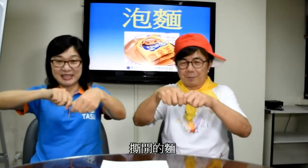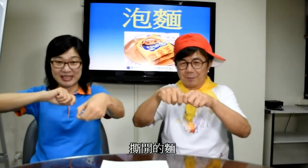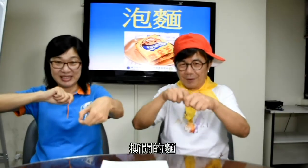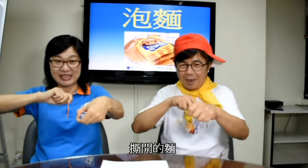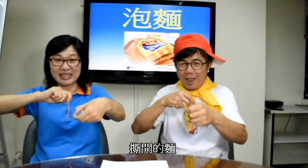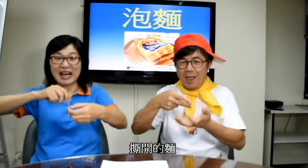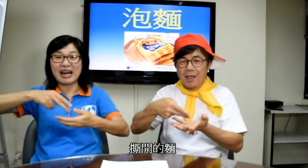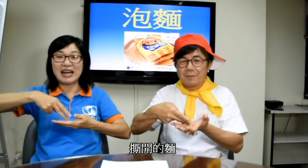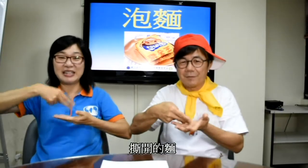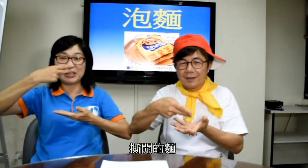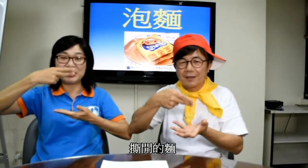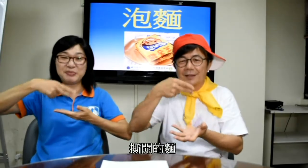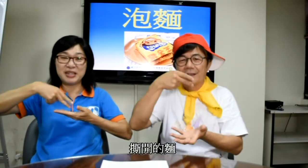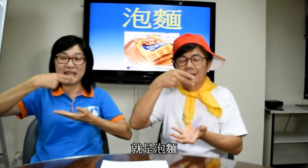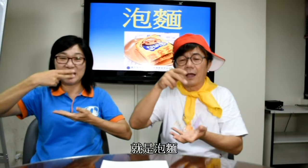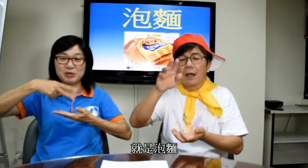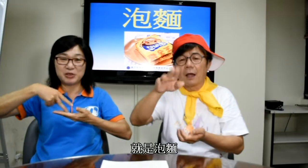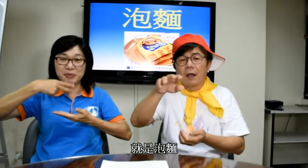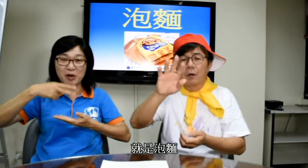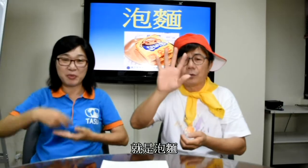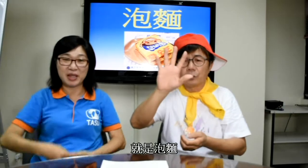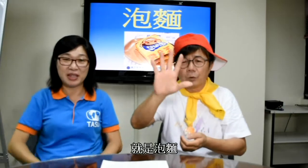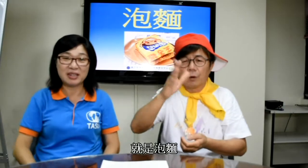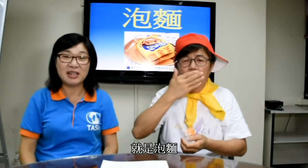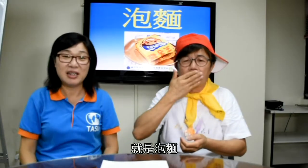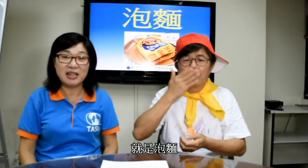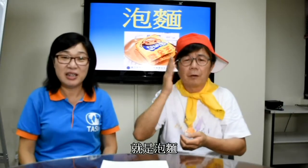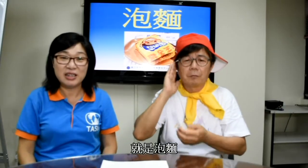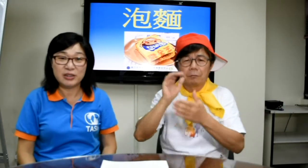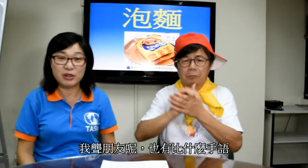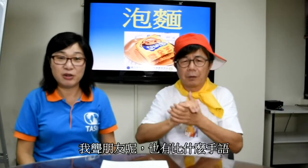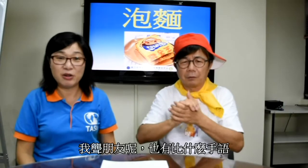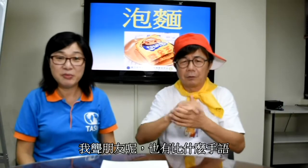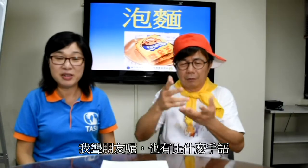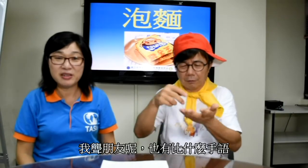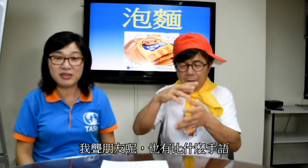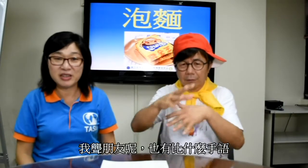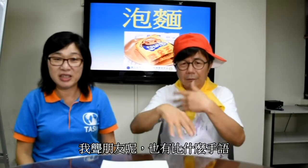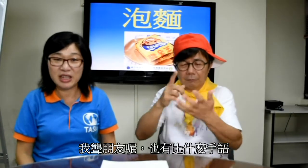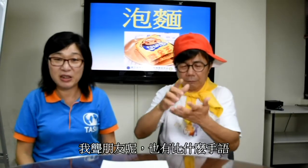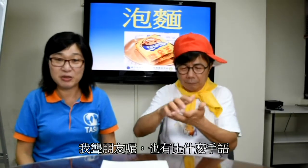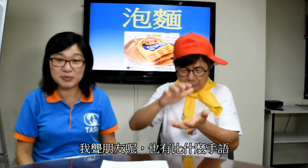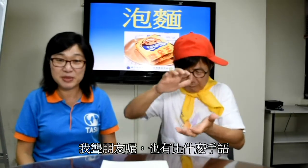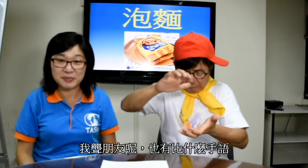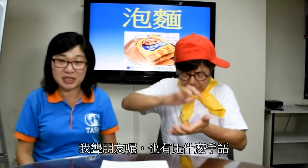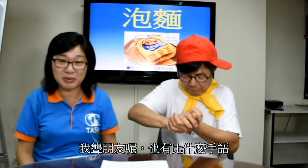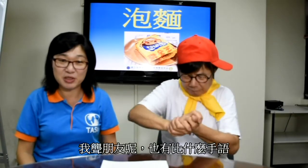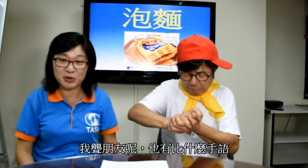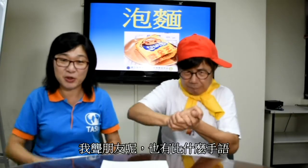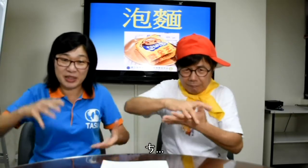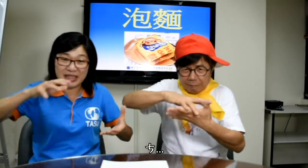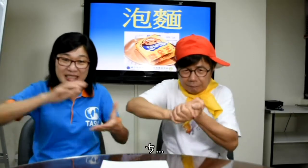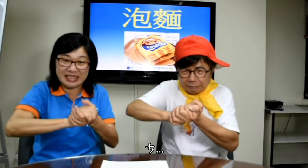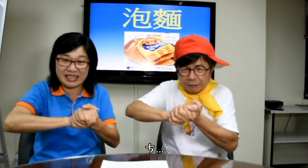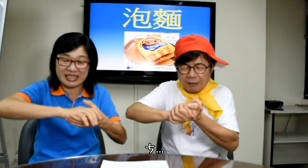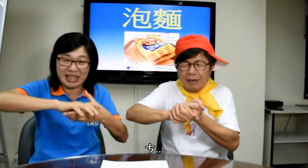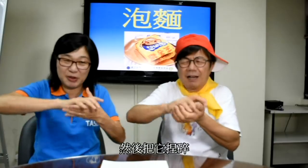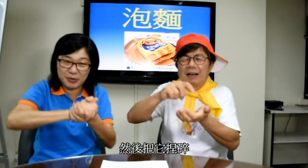撕开的面就是泡面。有龙朋友呢，也有比什么手语，然后你把